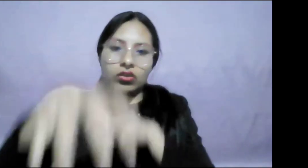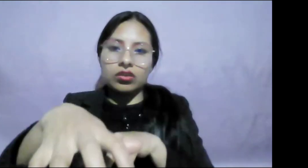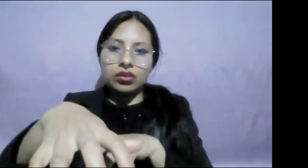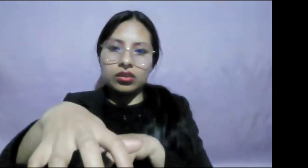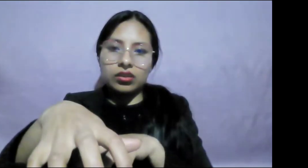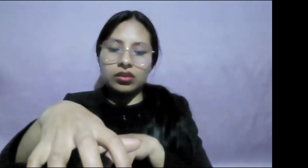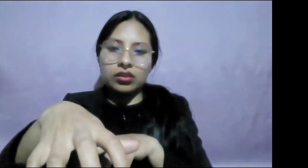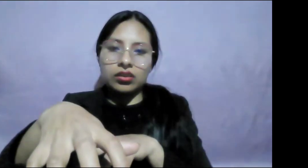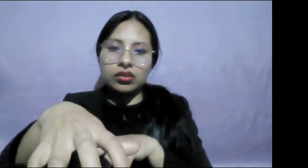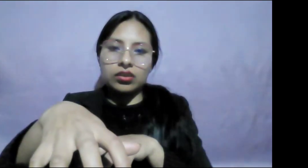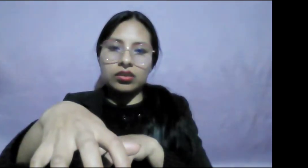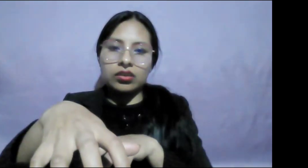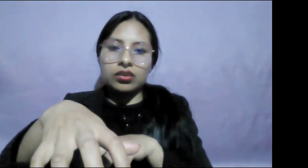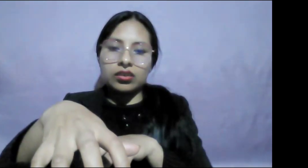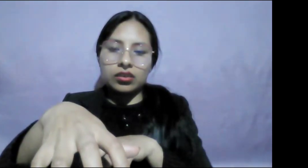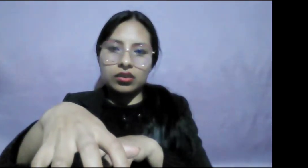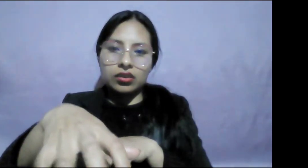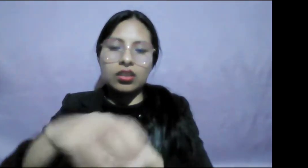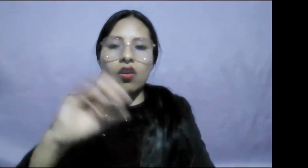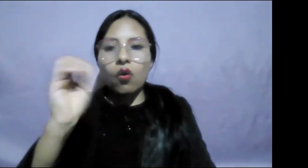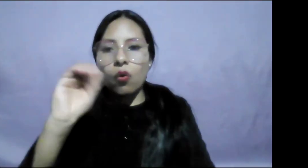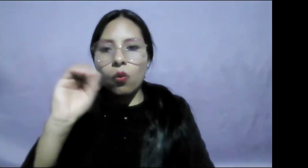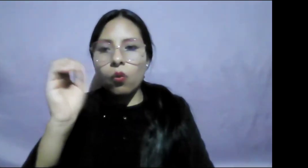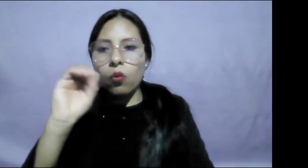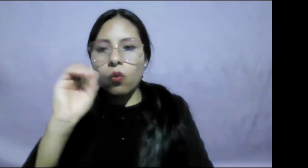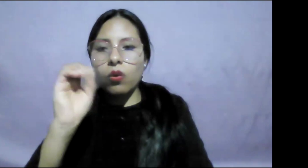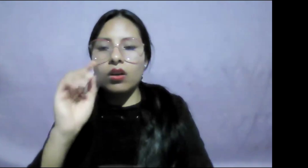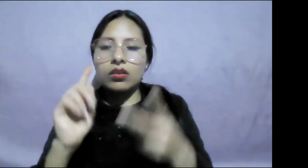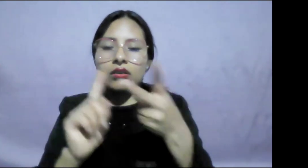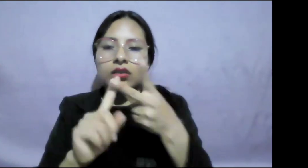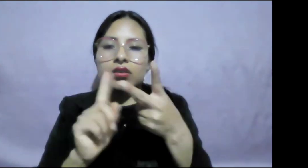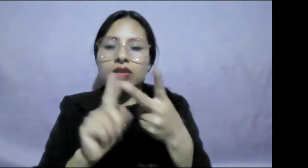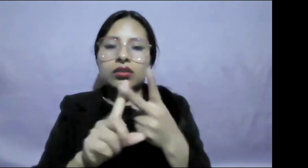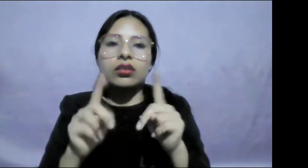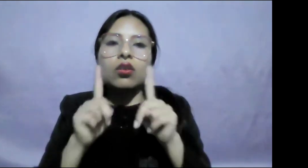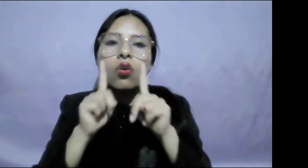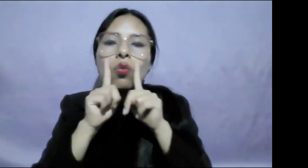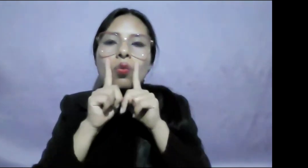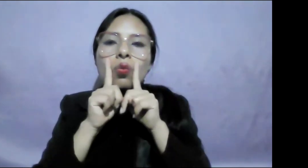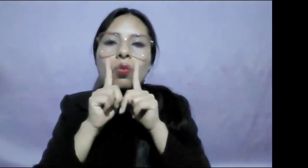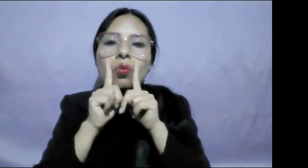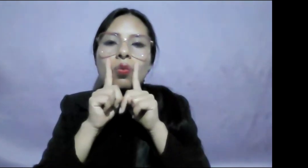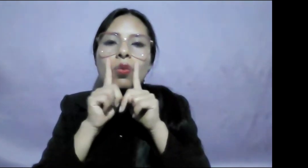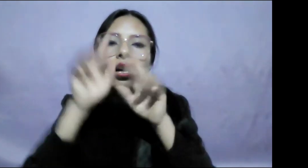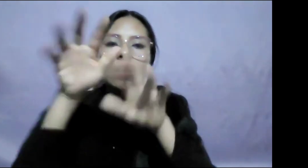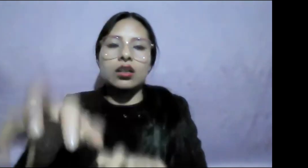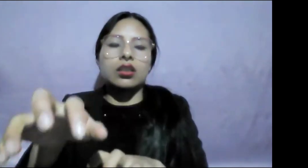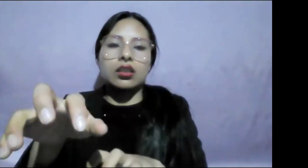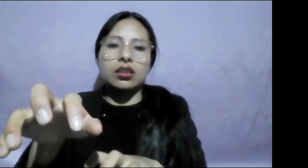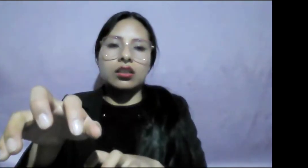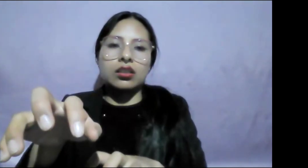también y garras Ahí está guanuco o también se acuerdan la hacha